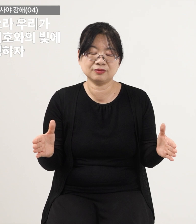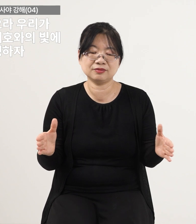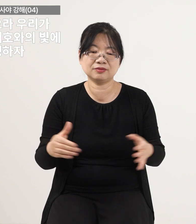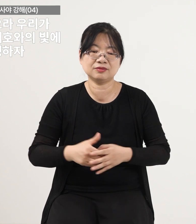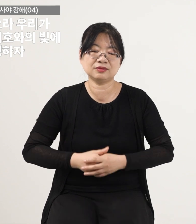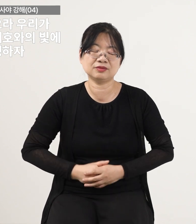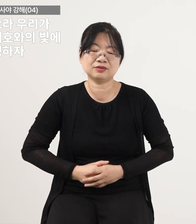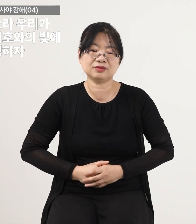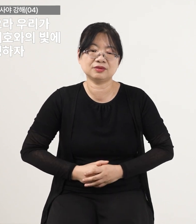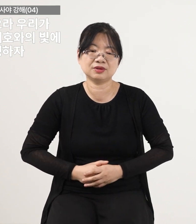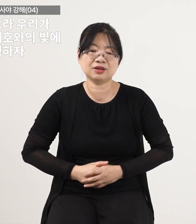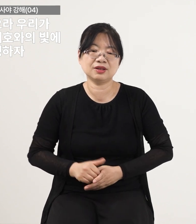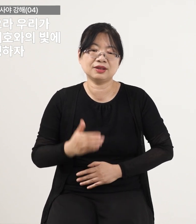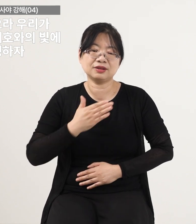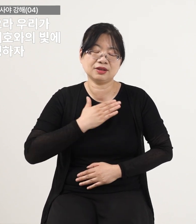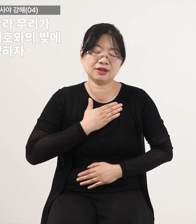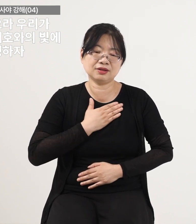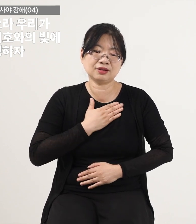동안에